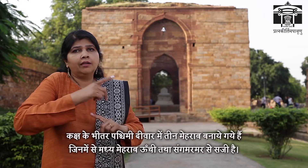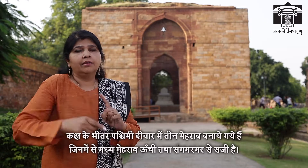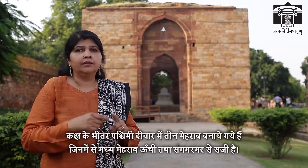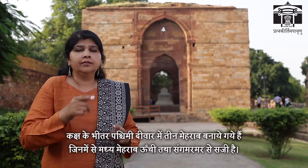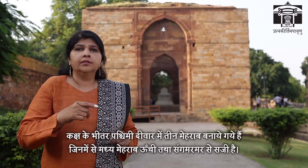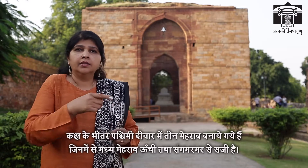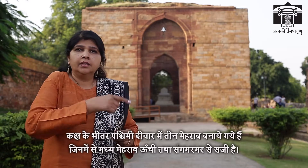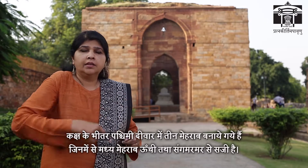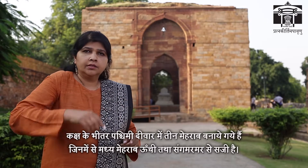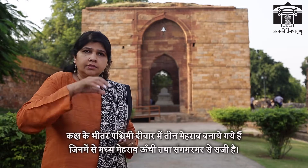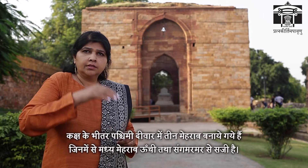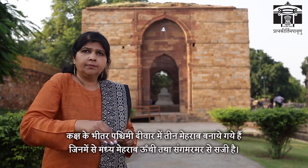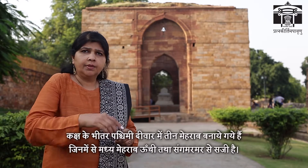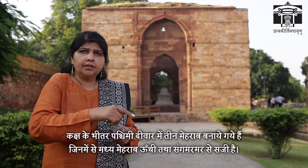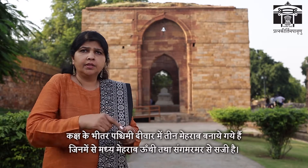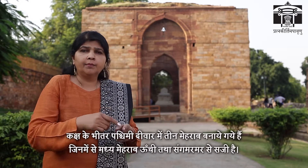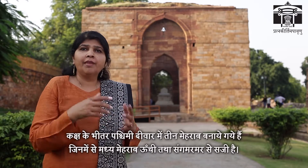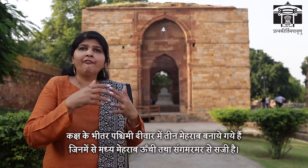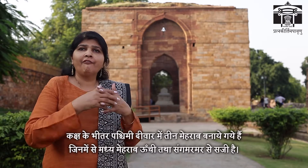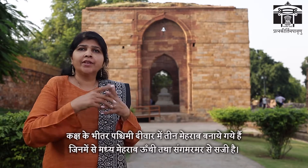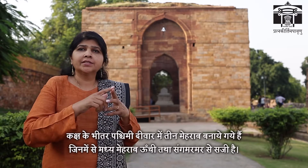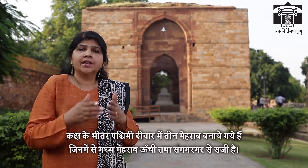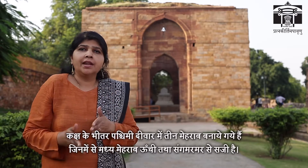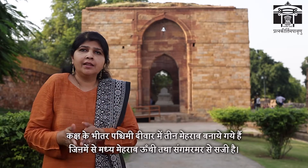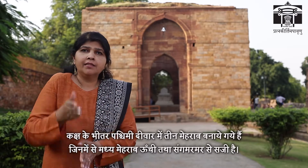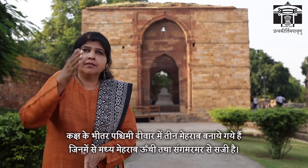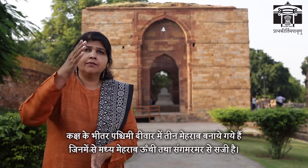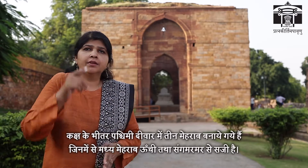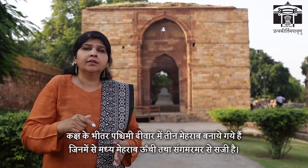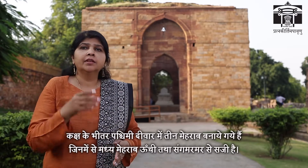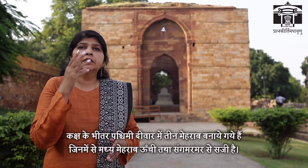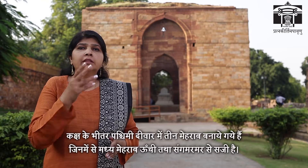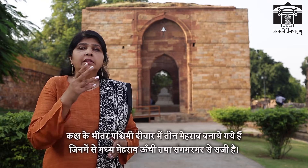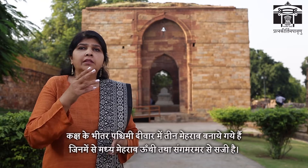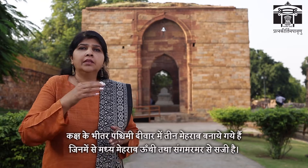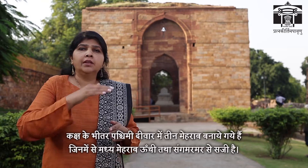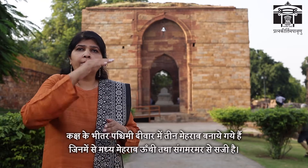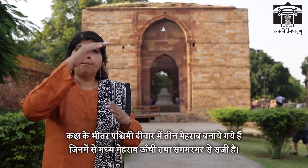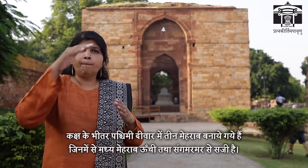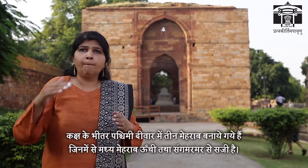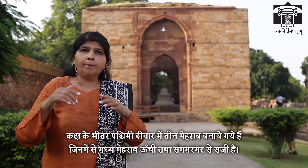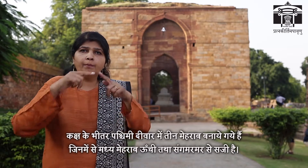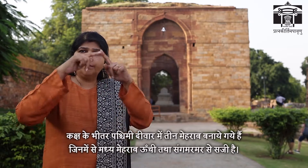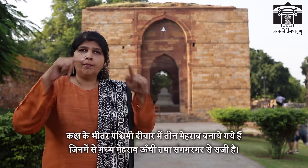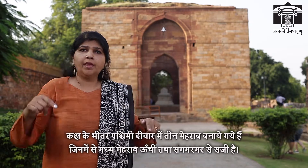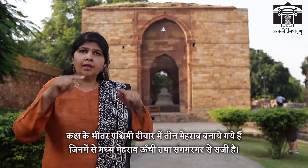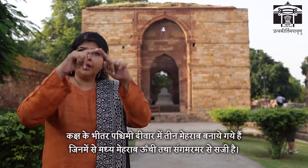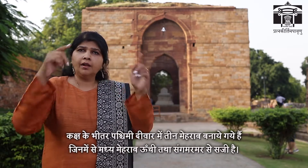कक्ष के भीतरी पश्चिमी दीवार में 3 मेहराब बनाए गए हैं, जिनमें से